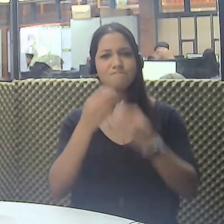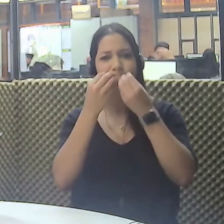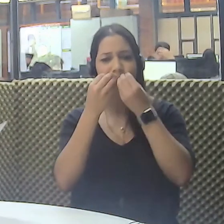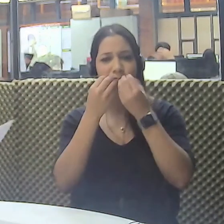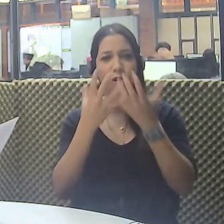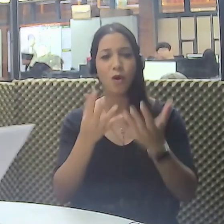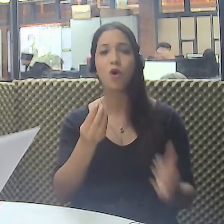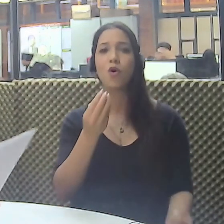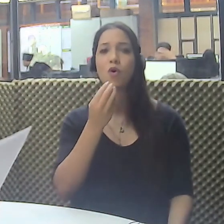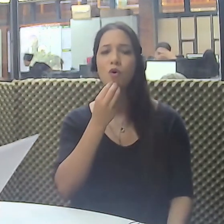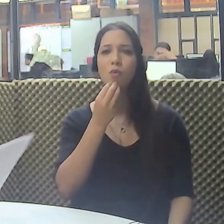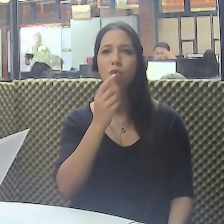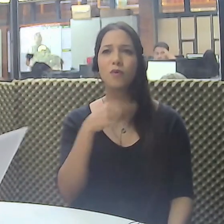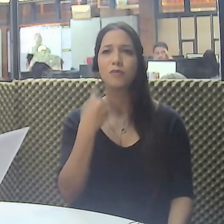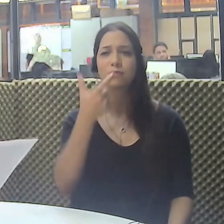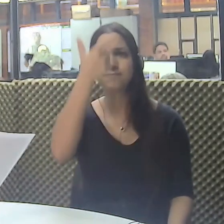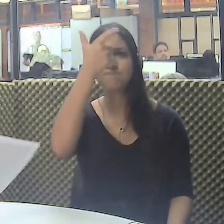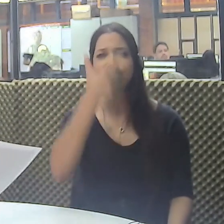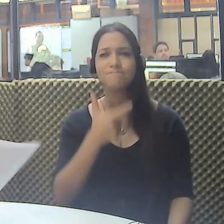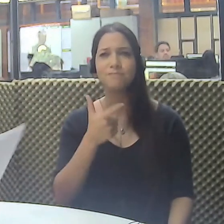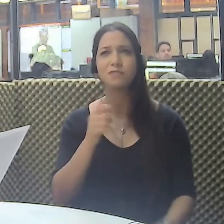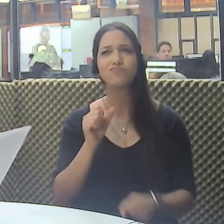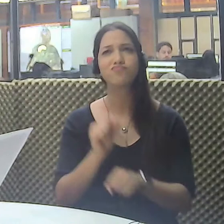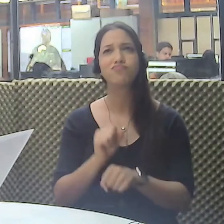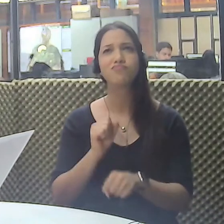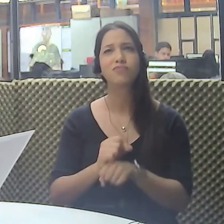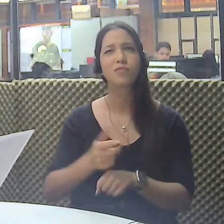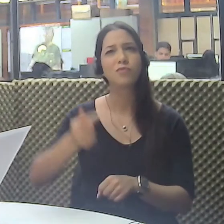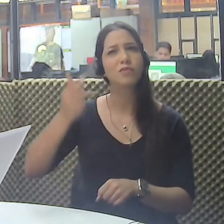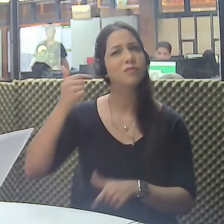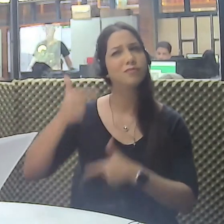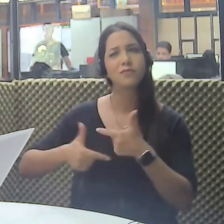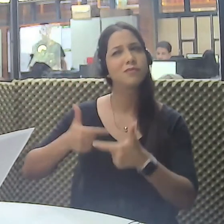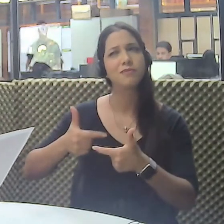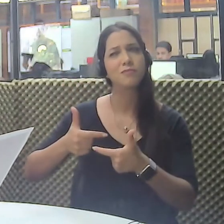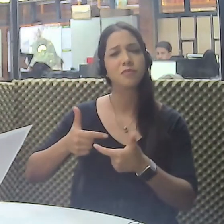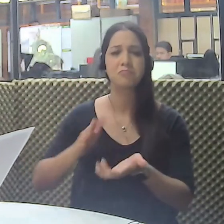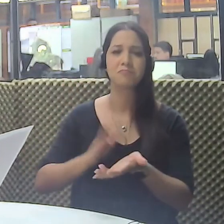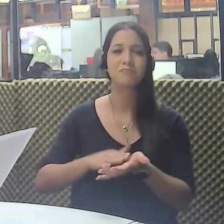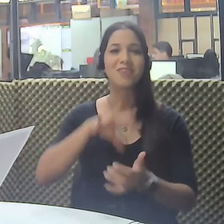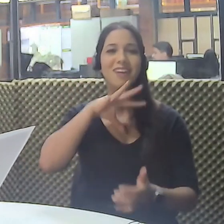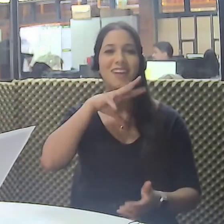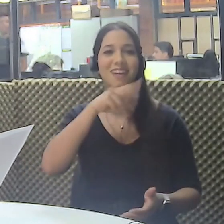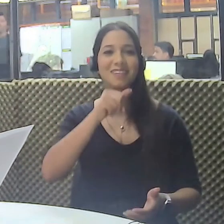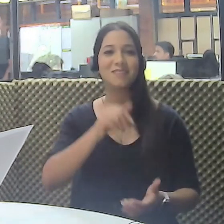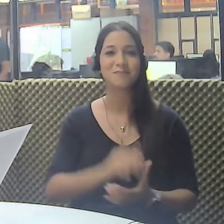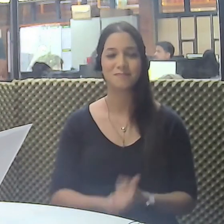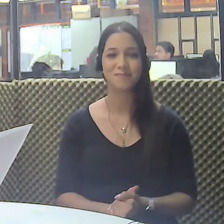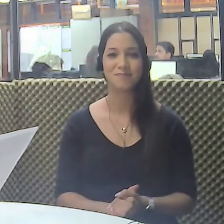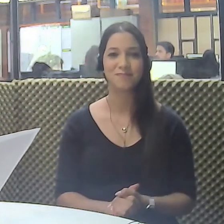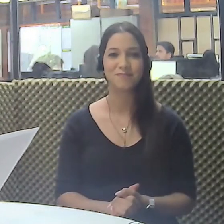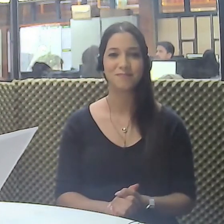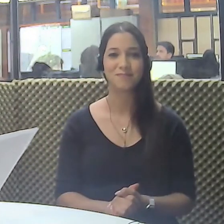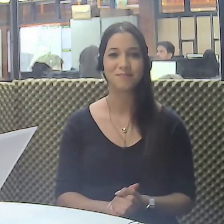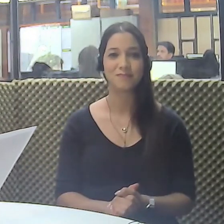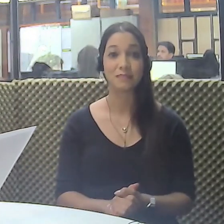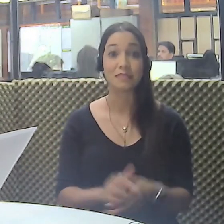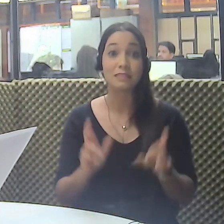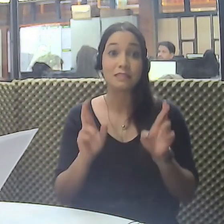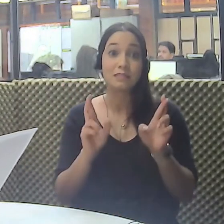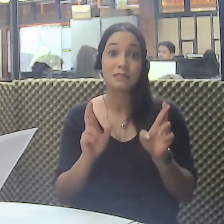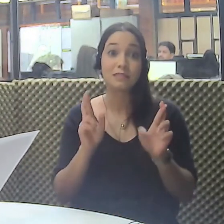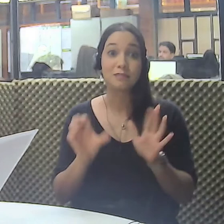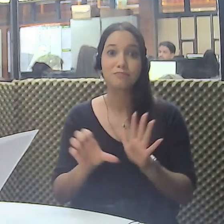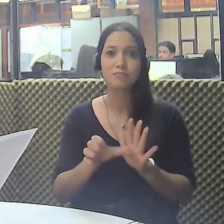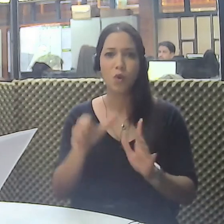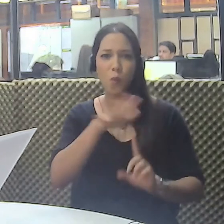uma oportunidade pra gente que já tá parado no ramo, né? Mas parabéns, Paudel. A expectativa do